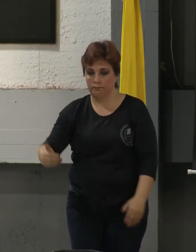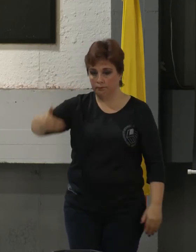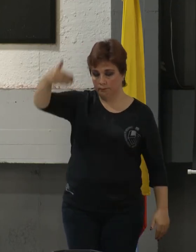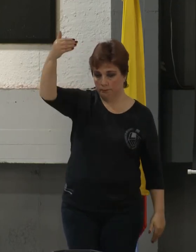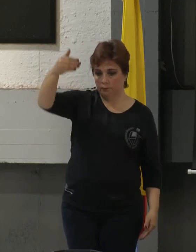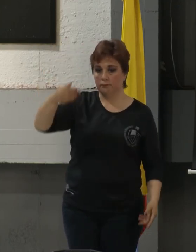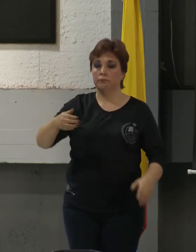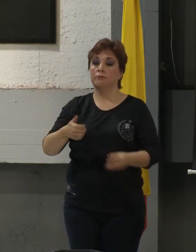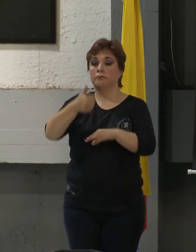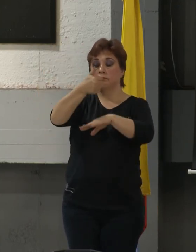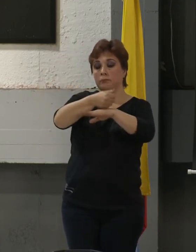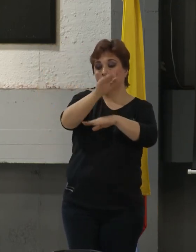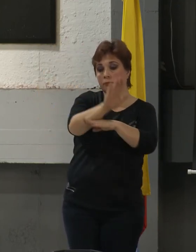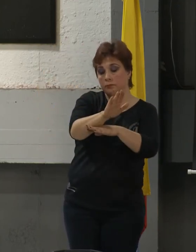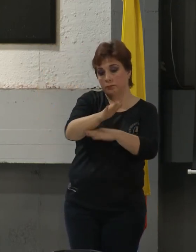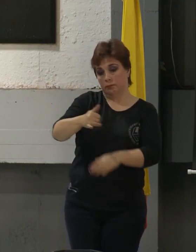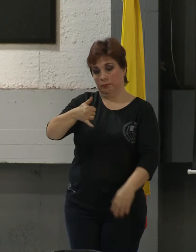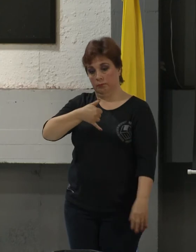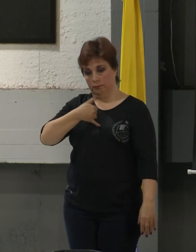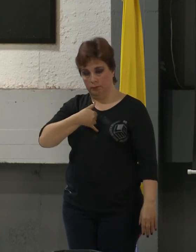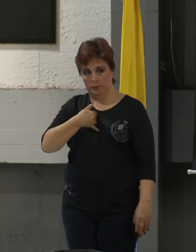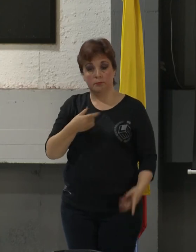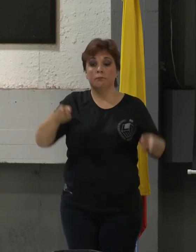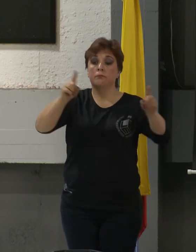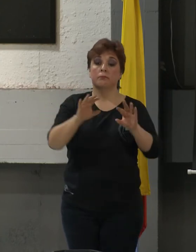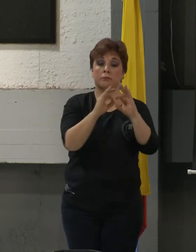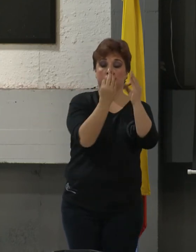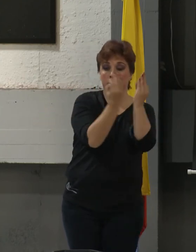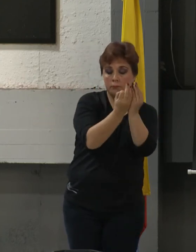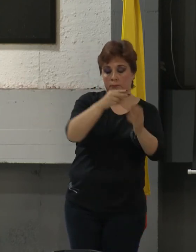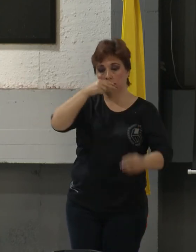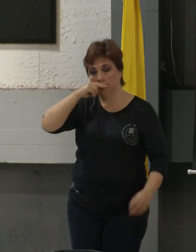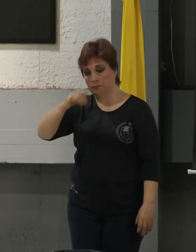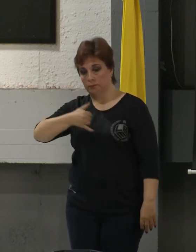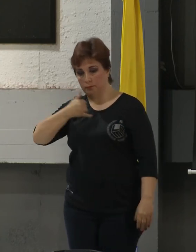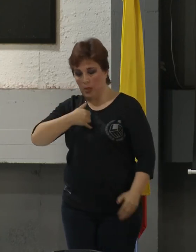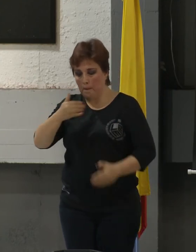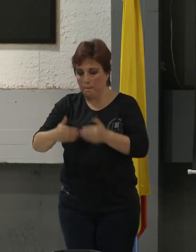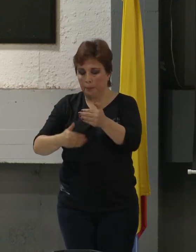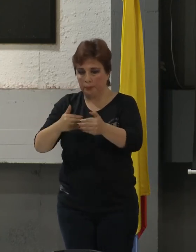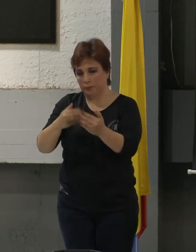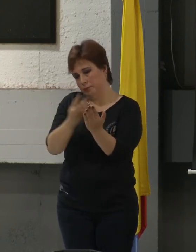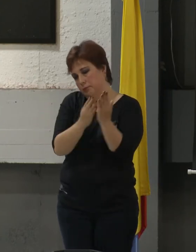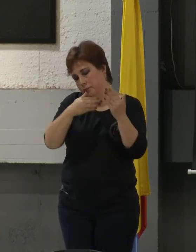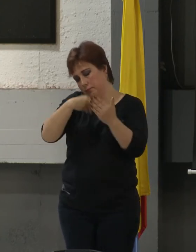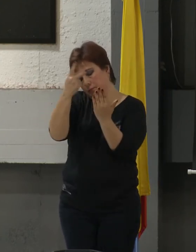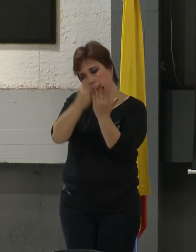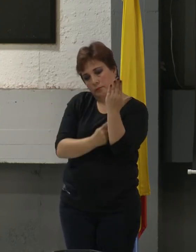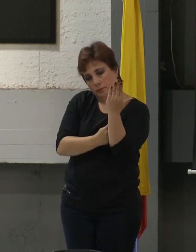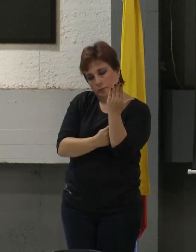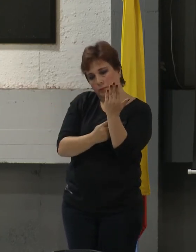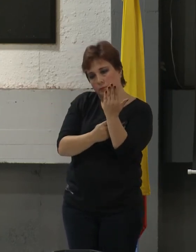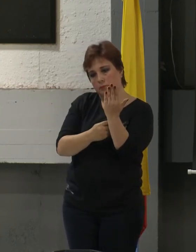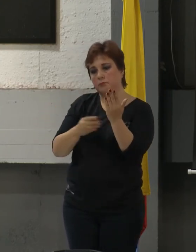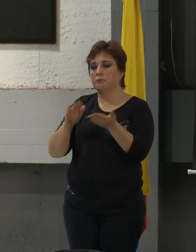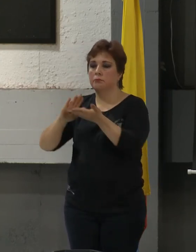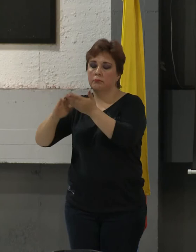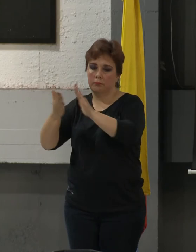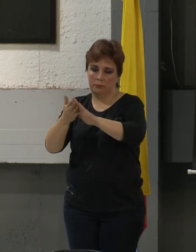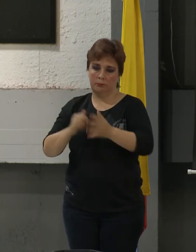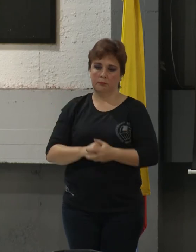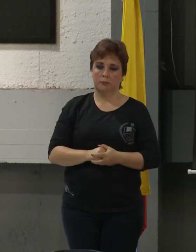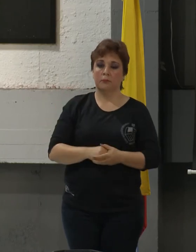a las familias niños y jóvenes de los programas de extensión de la licenciatura a los representantes de instituciones y organizaciones